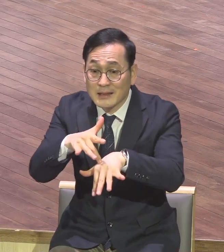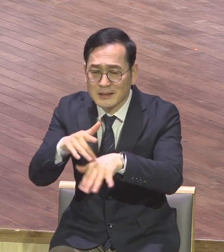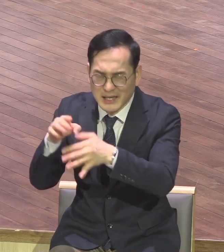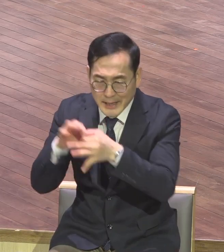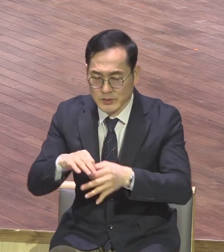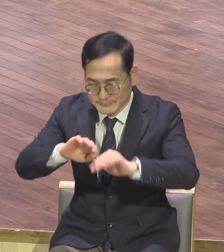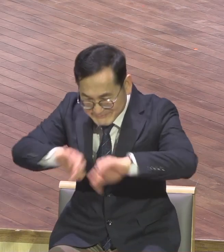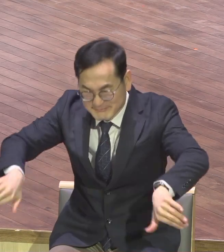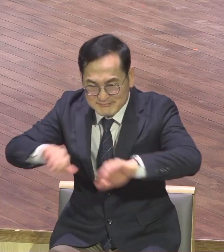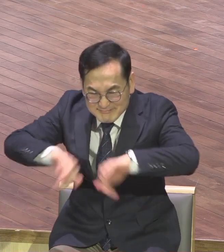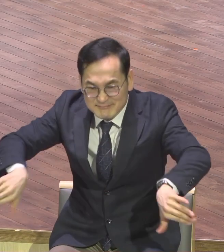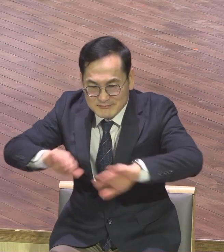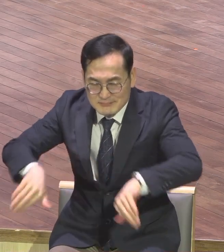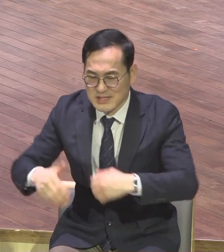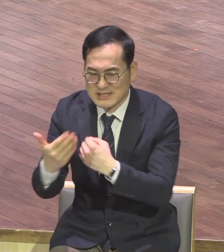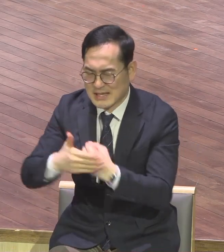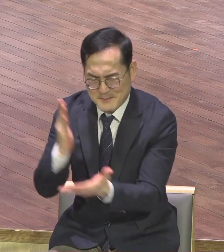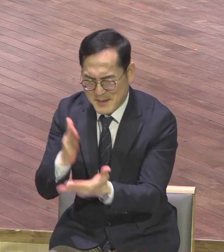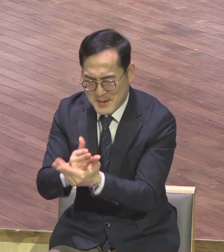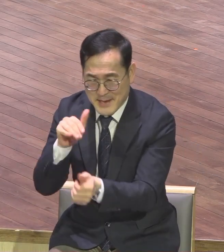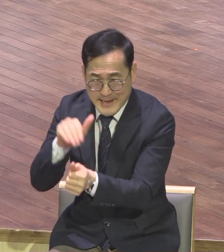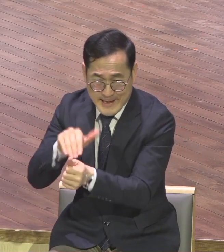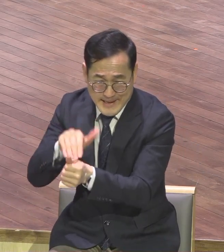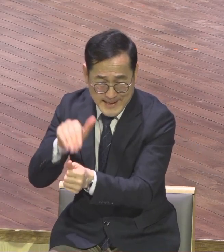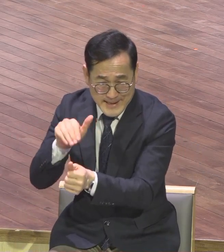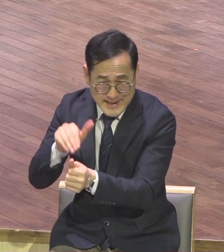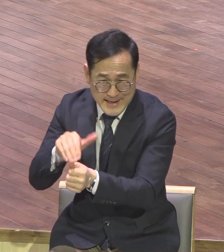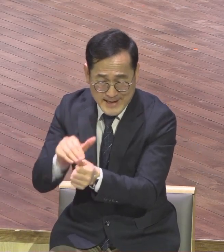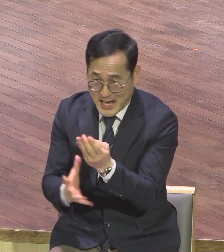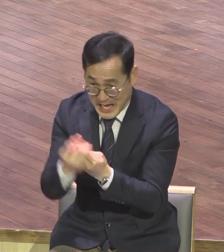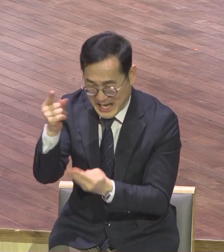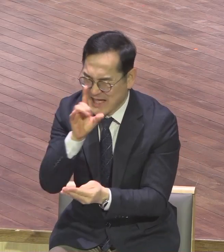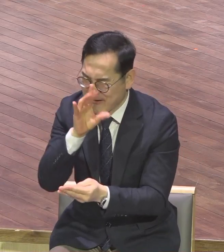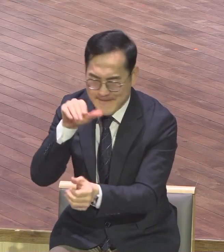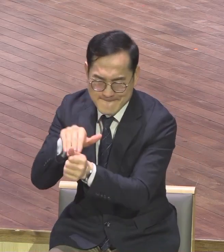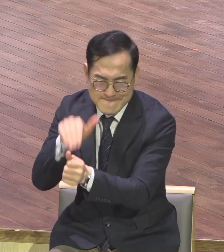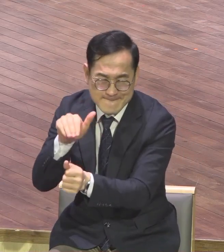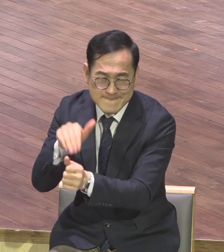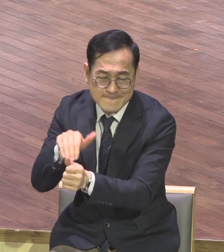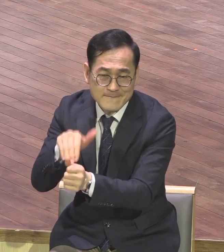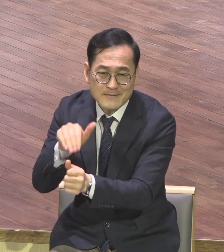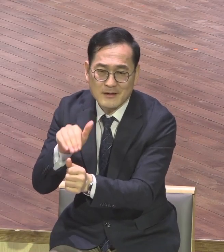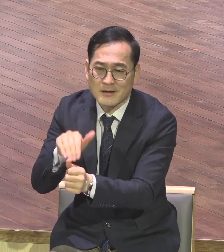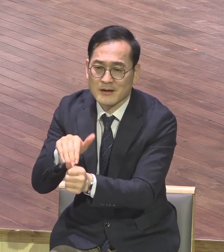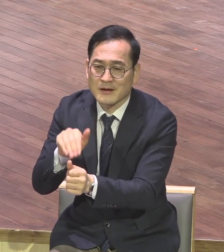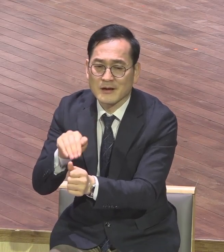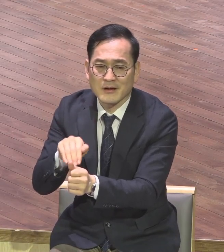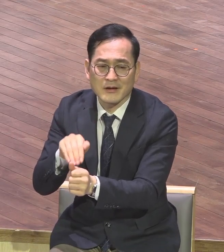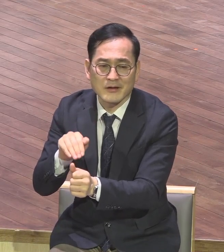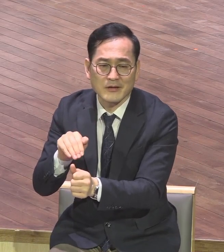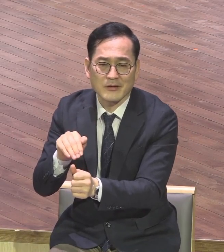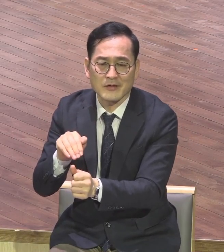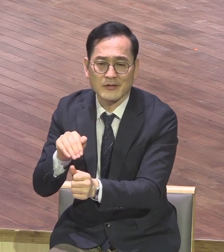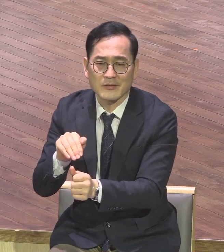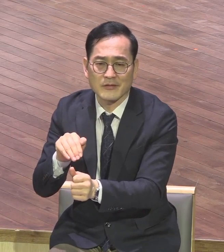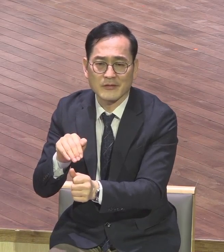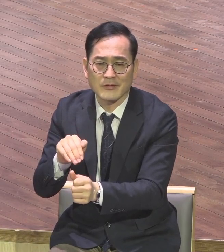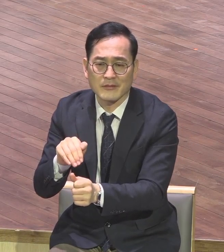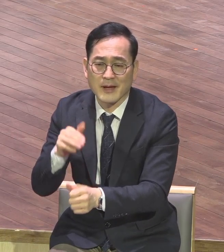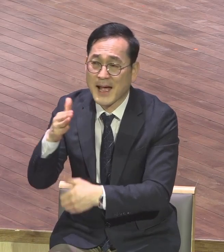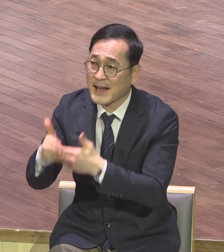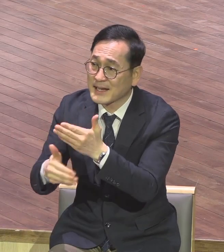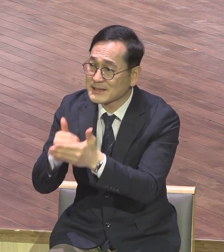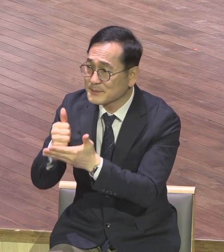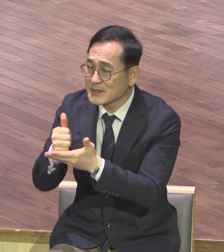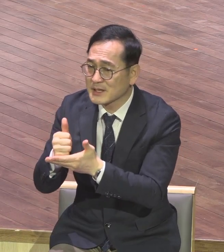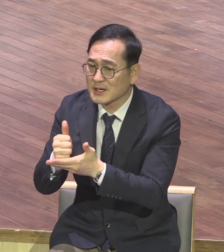못하게 만들고 은혜 받지 못하게 만들고 원리스 되지 못하게 만들고 그러면서 이 하나님이 원하시는